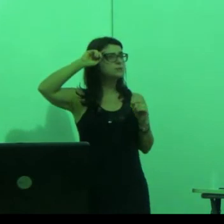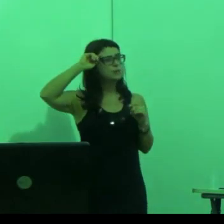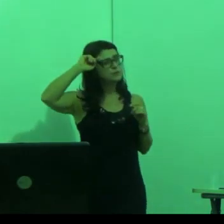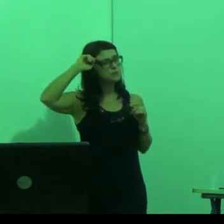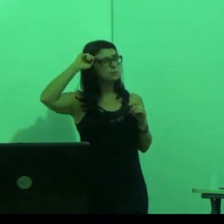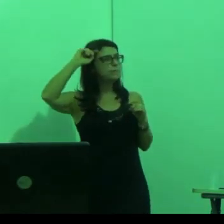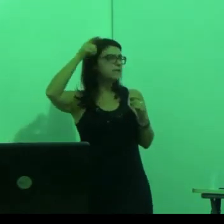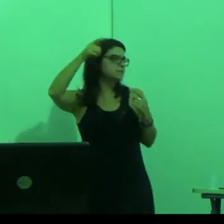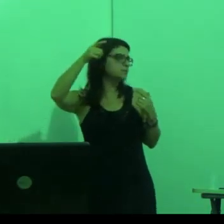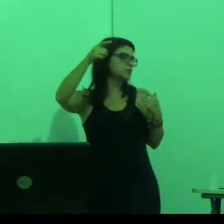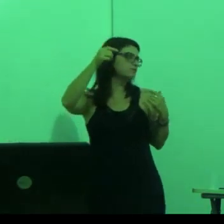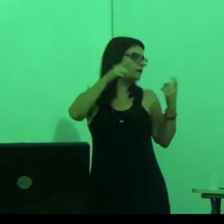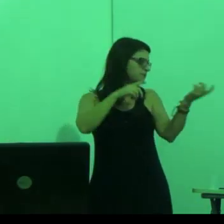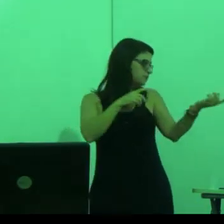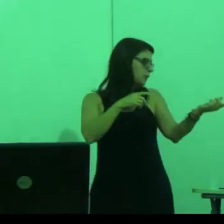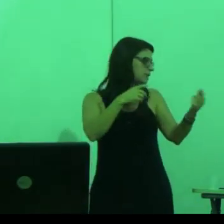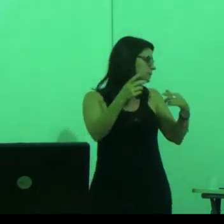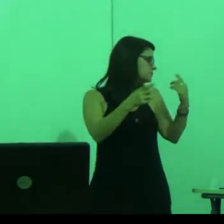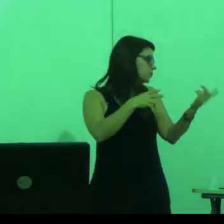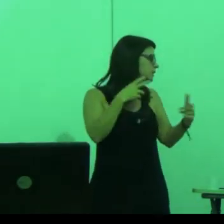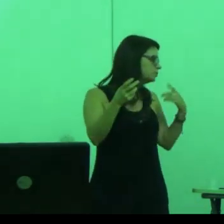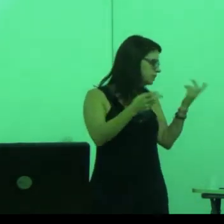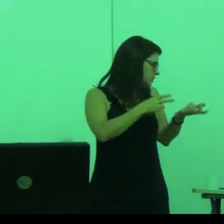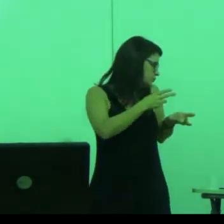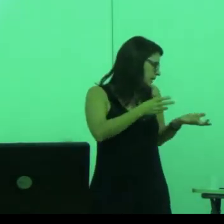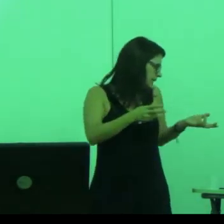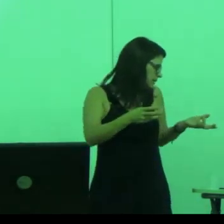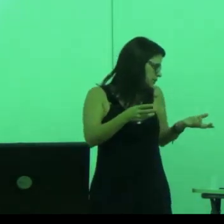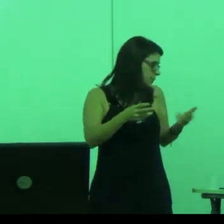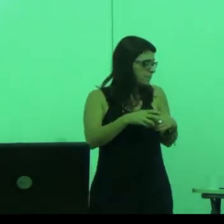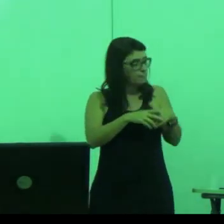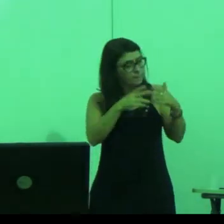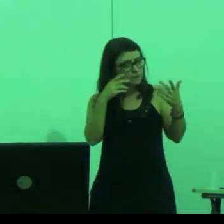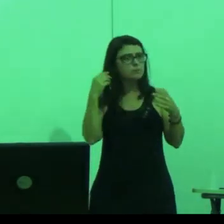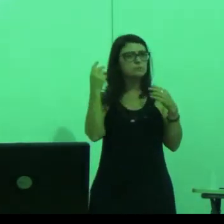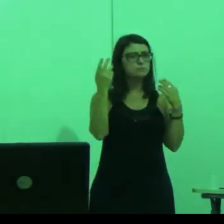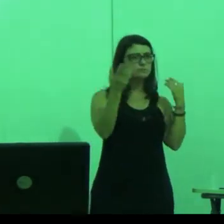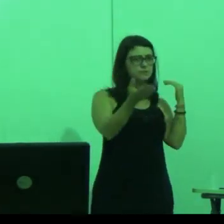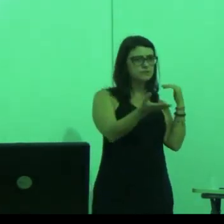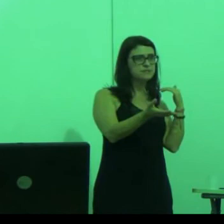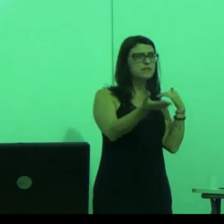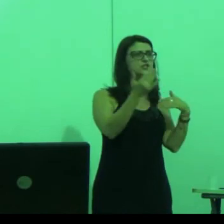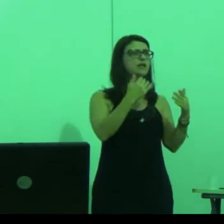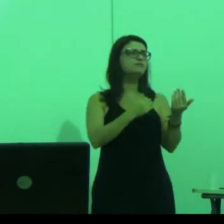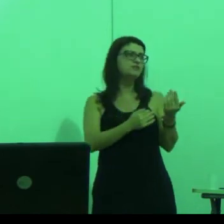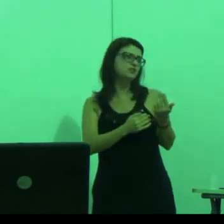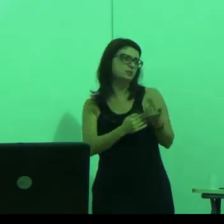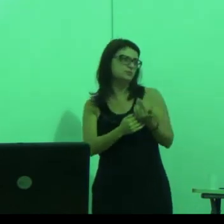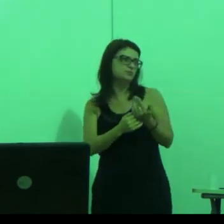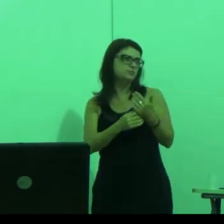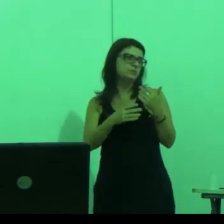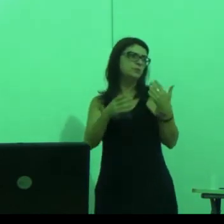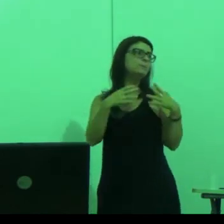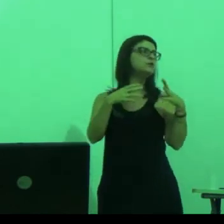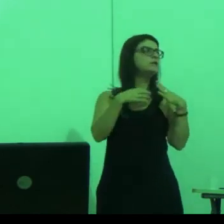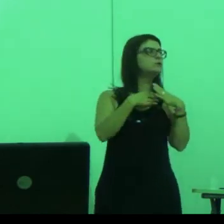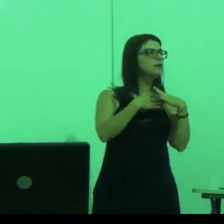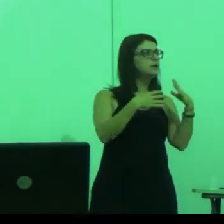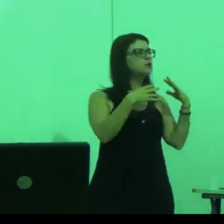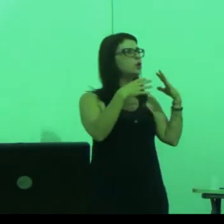a pessoa pense, porque vai que ficou ali, mas ficou ali porque ele por acaso. Então, se ele já refletiu, não é porque